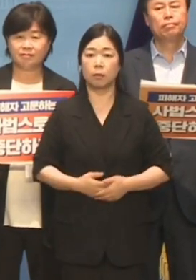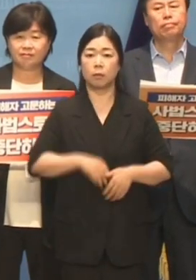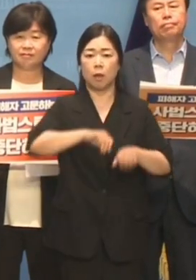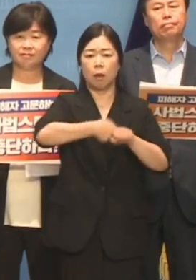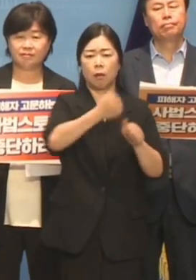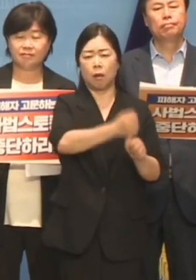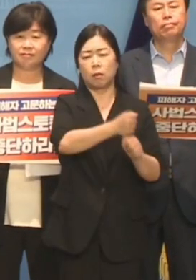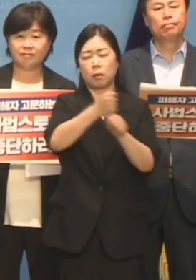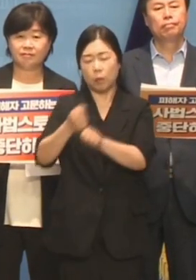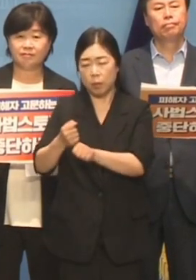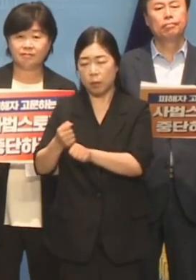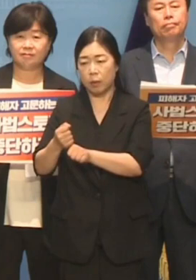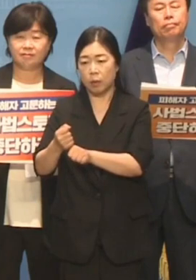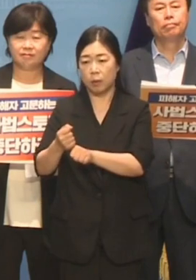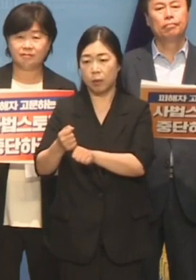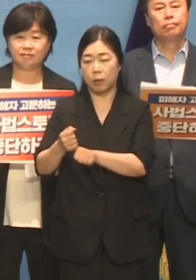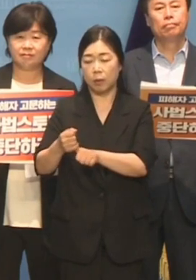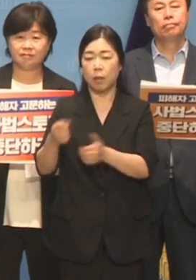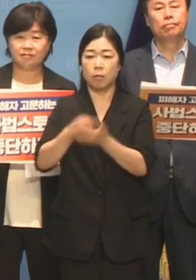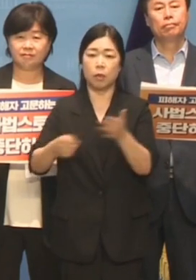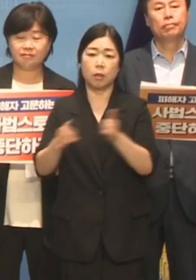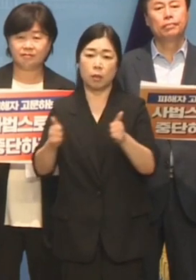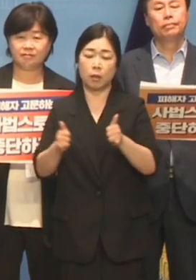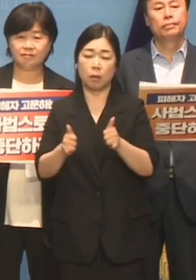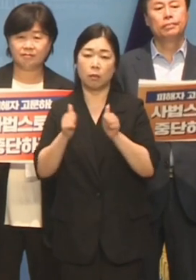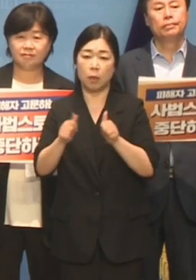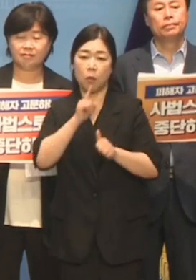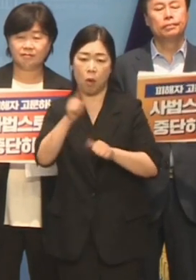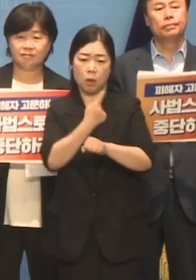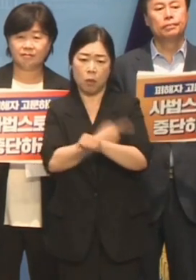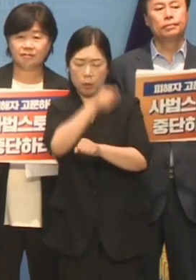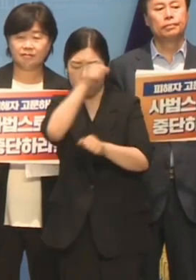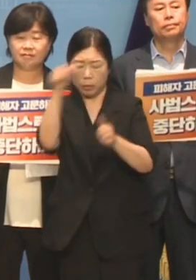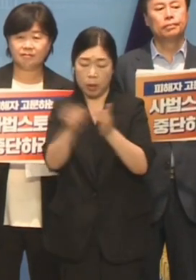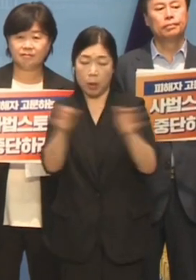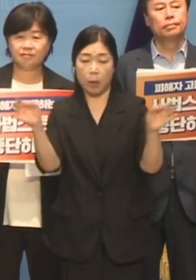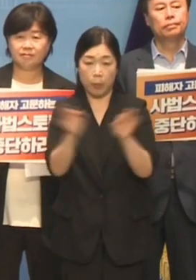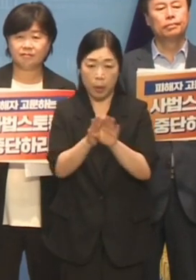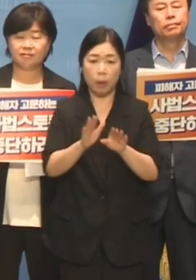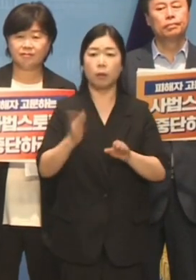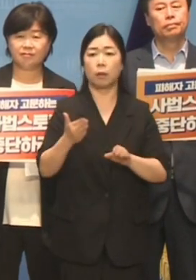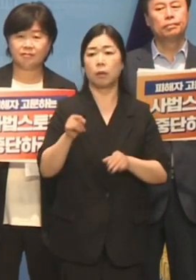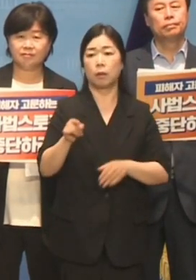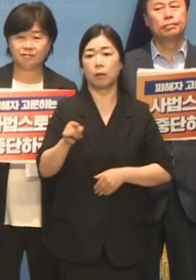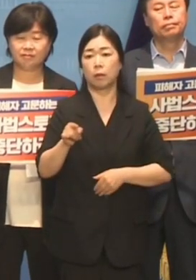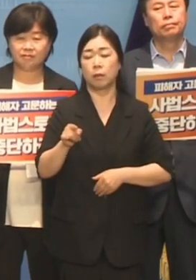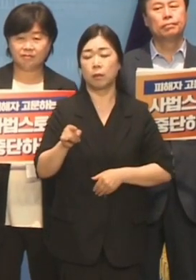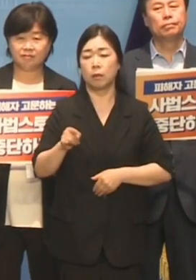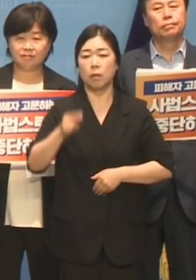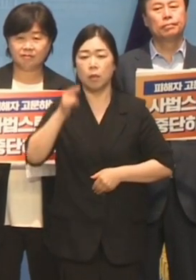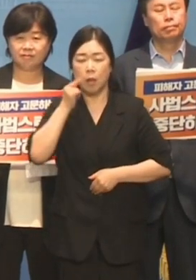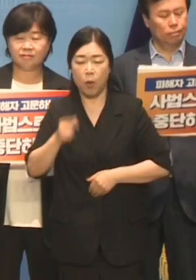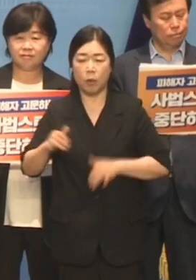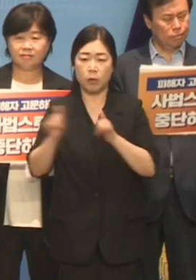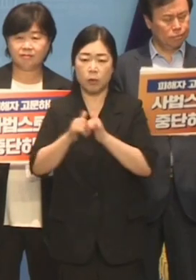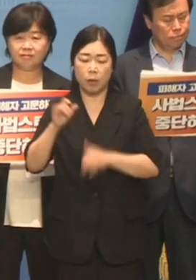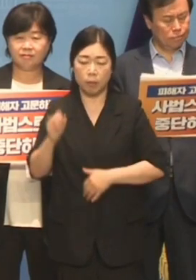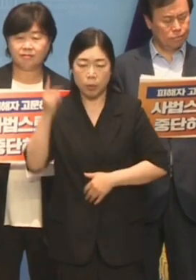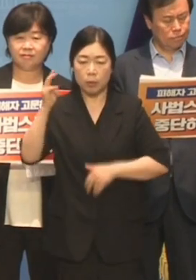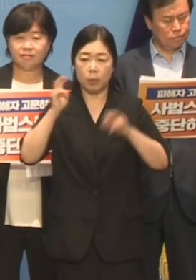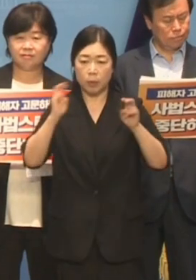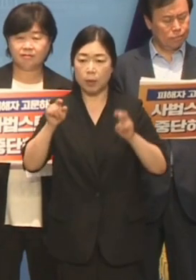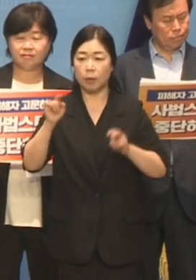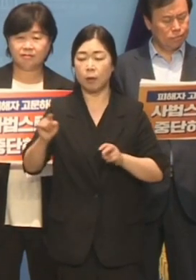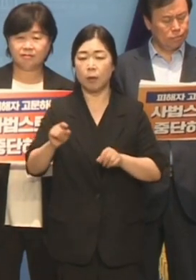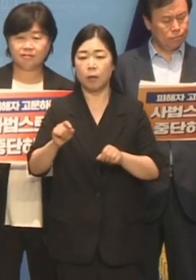강제동원 피해자 채권의 영구적 소멸, 일본 전범기업 자산의 특별 현금화 명령 재판